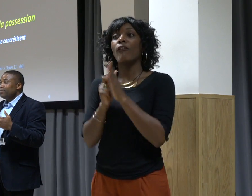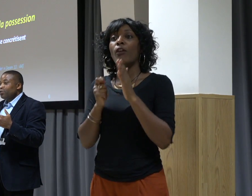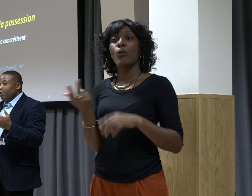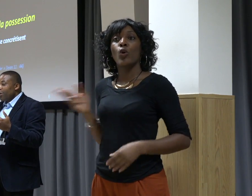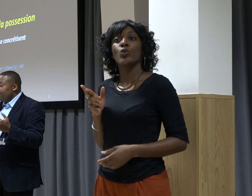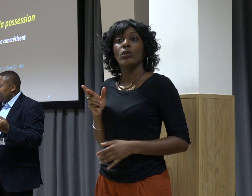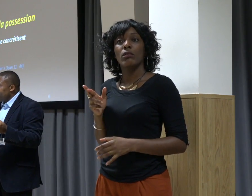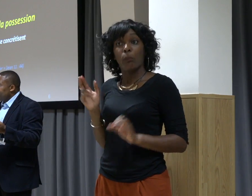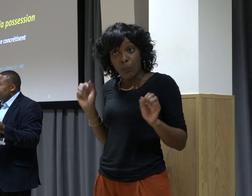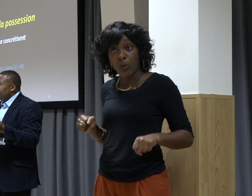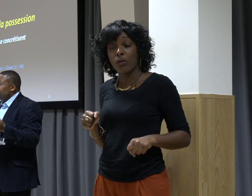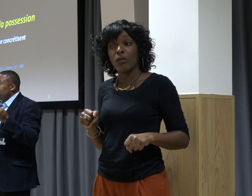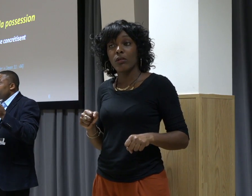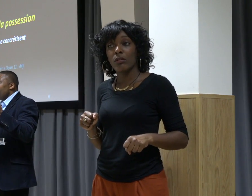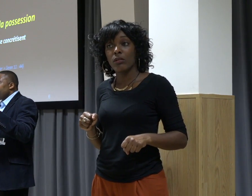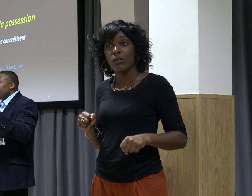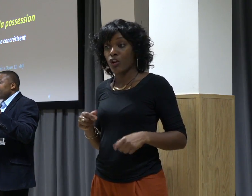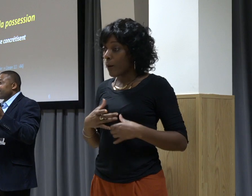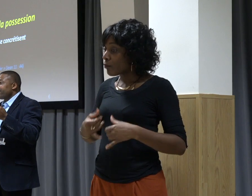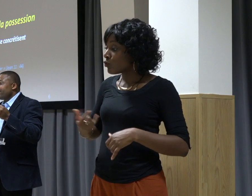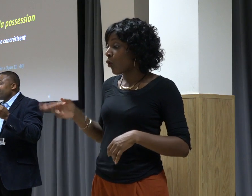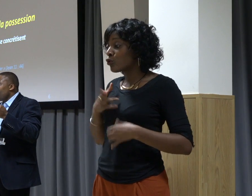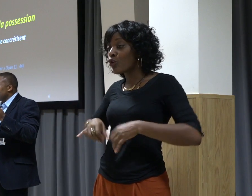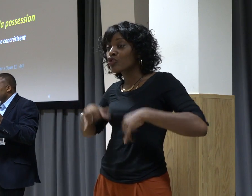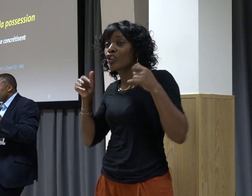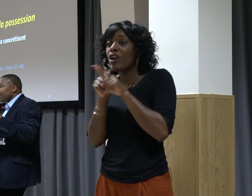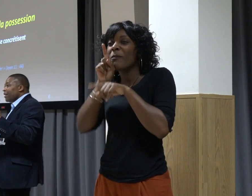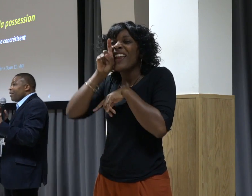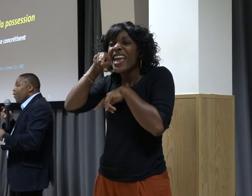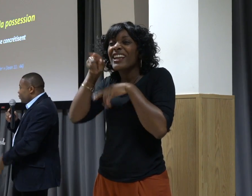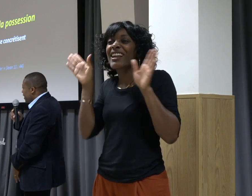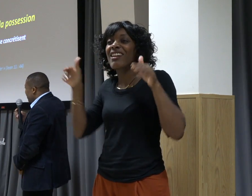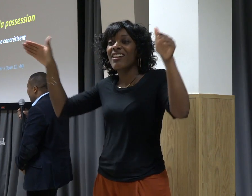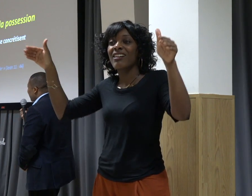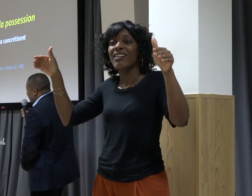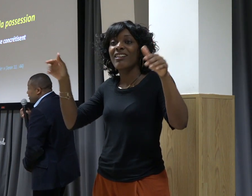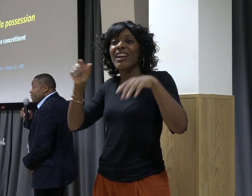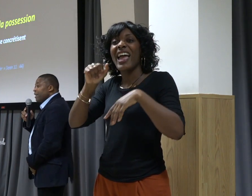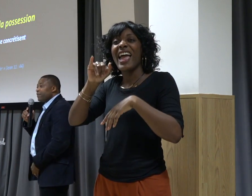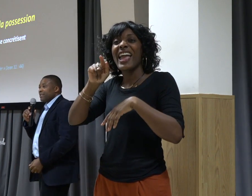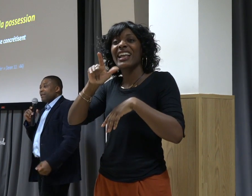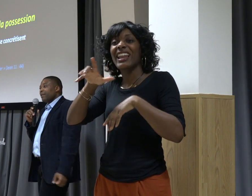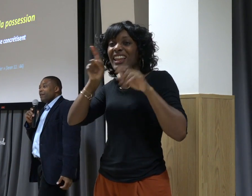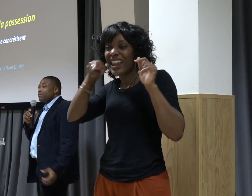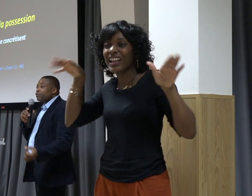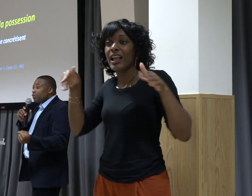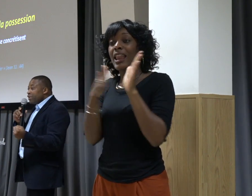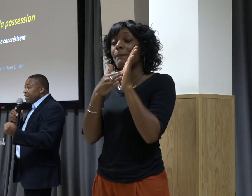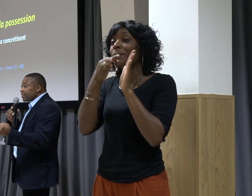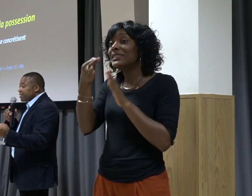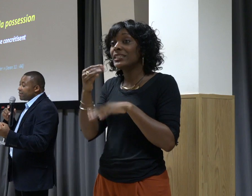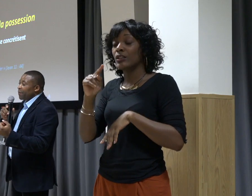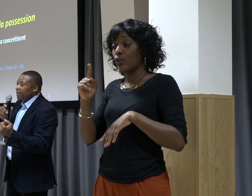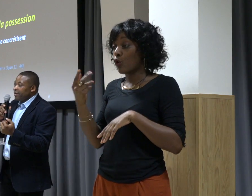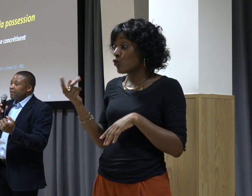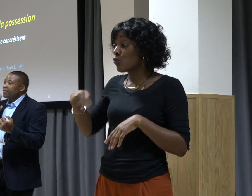Nous serons jeunes comme l'aigle. Nous aurons peut-être un pied qui physiquement est fatigué, mais nous aurons une